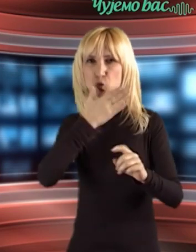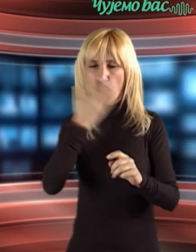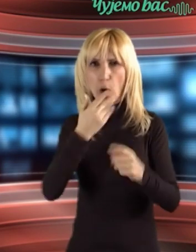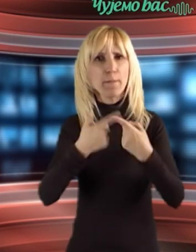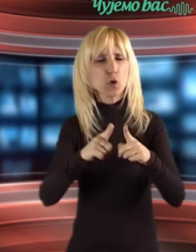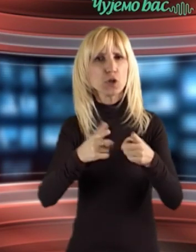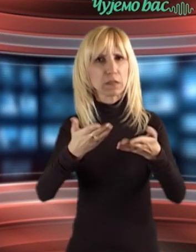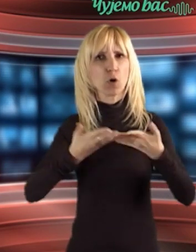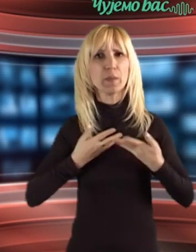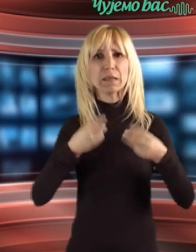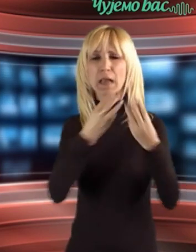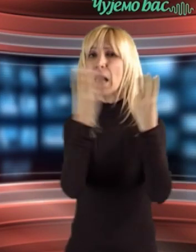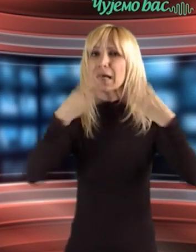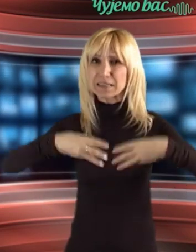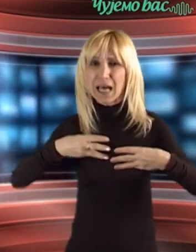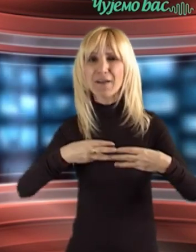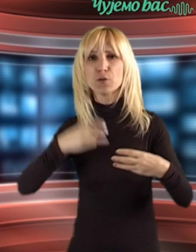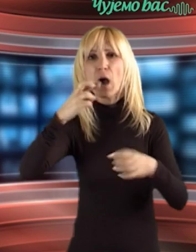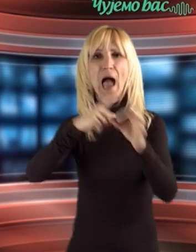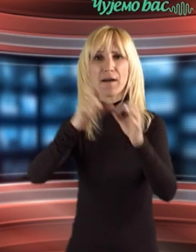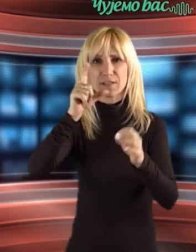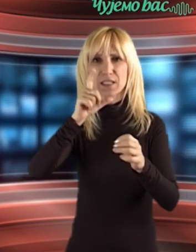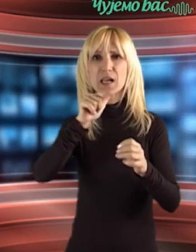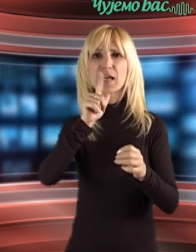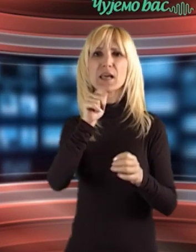dobiti kako na sajtu EFSLI-a